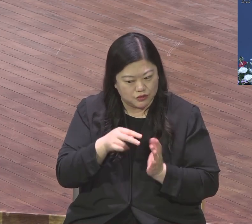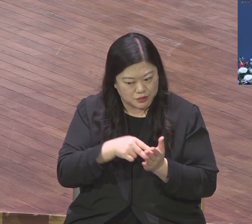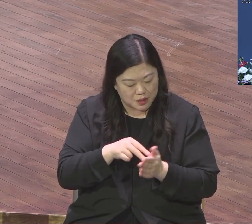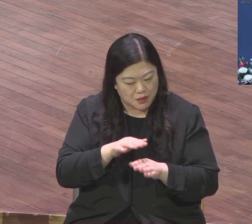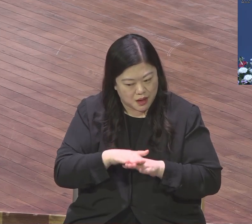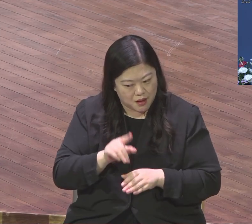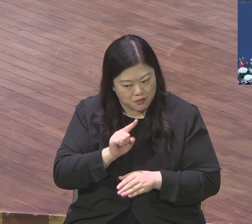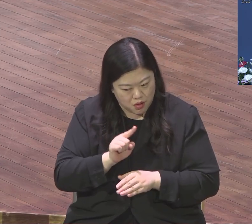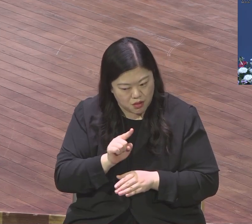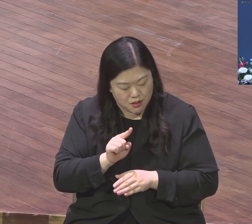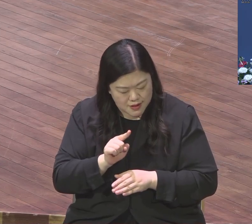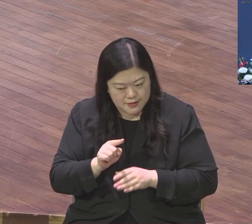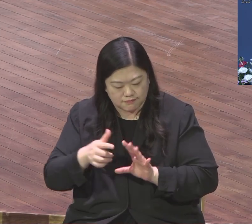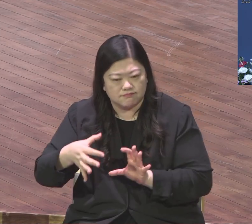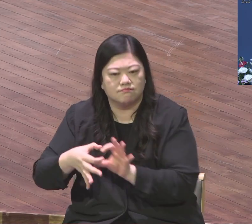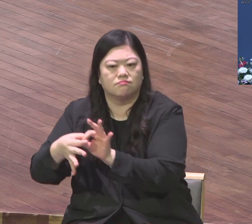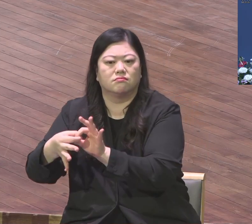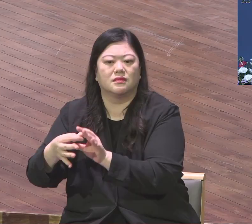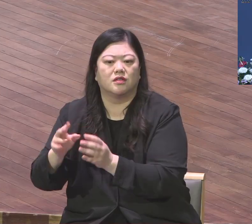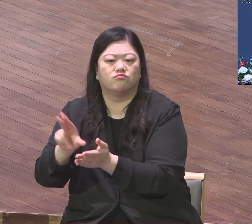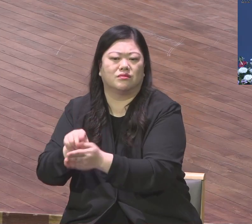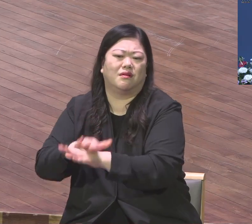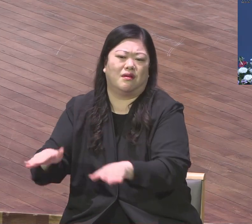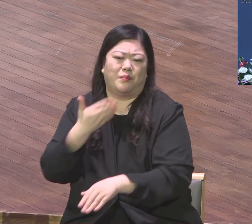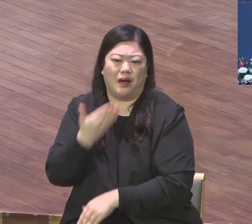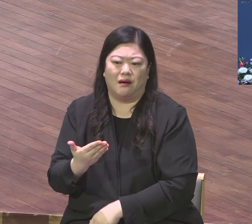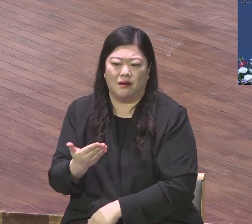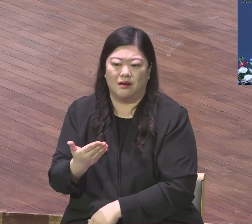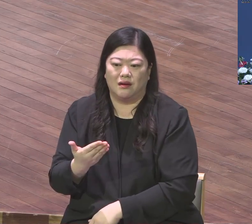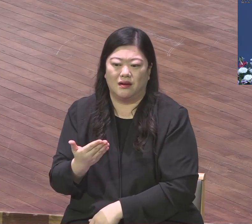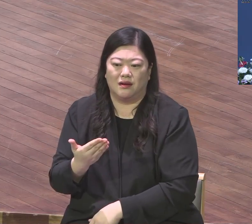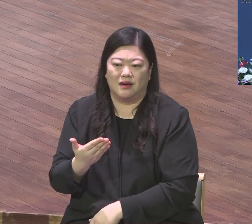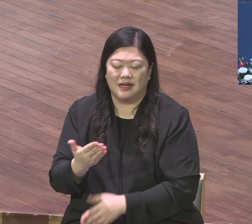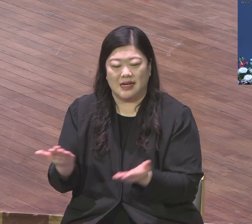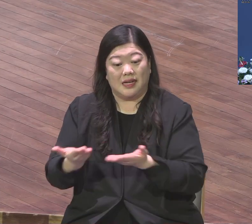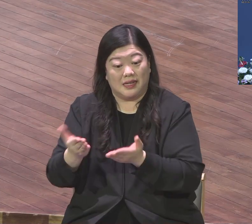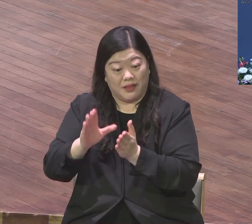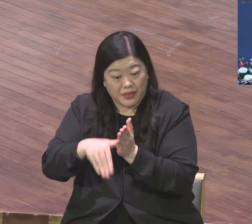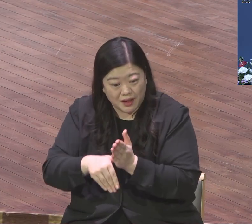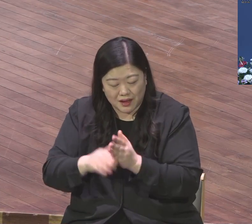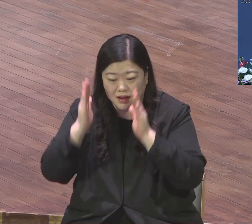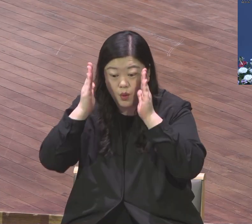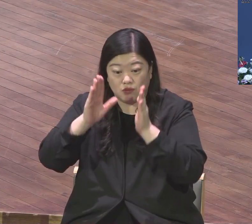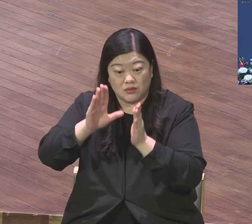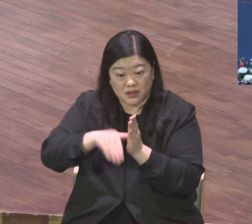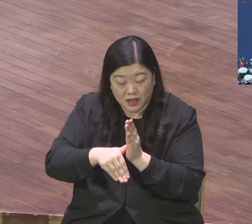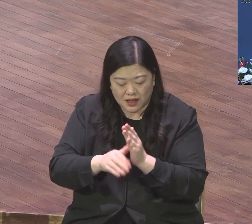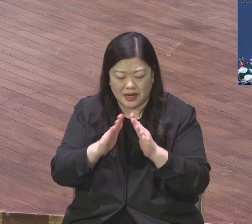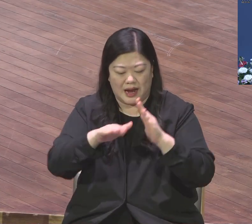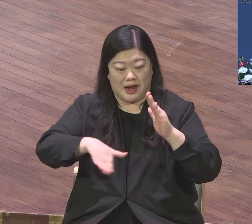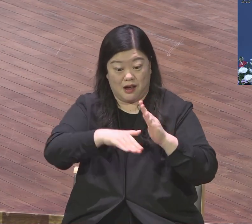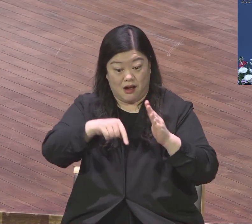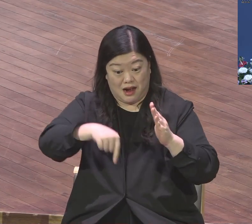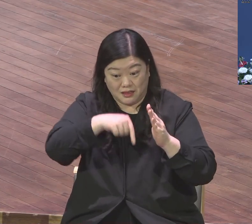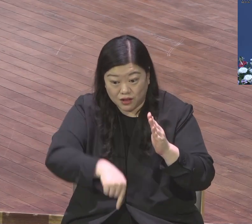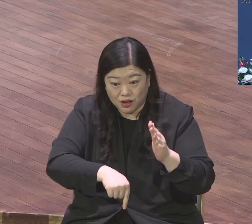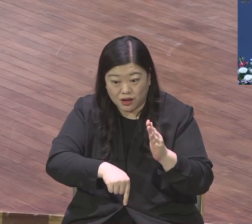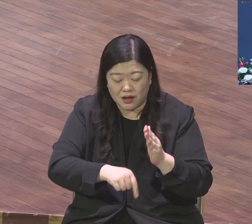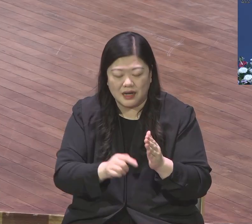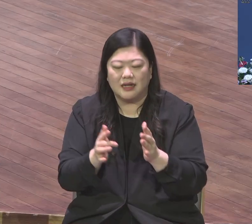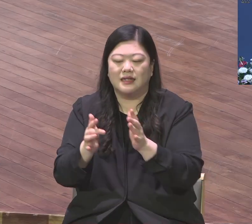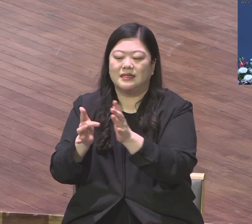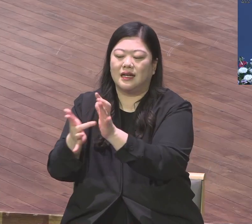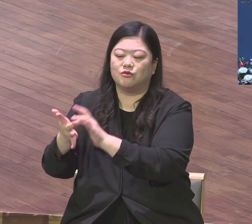직장에서 사업장에서 여러분의 삶의 현장에서 문제 사건이 왔을 때 그리스도 예수의